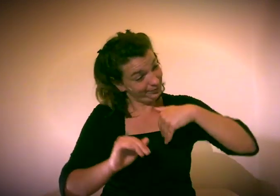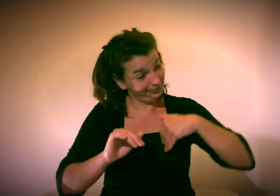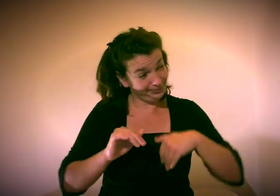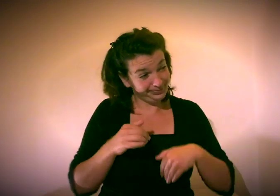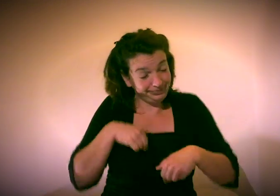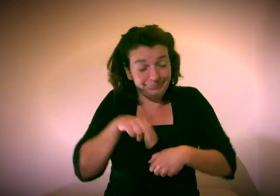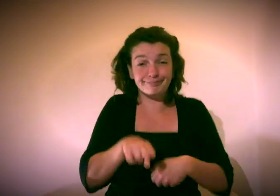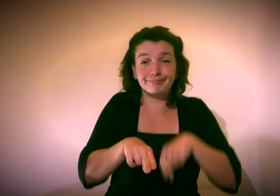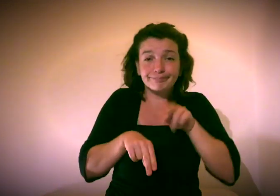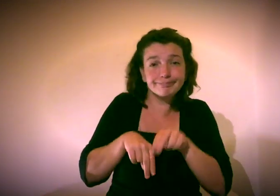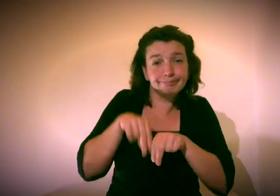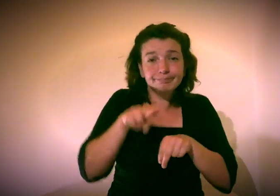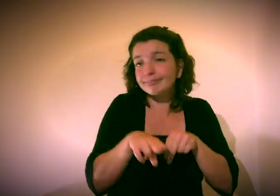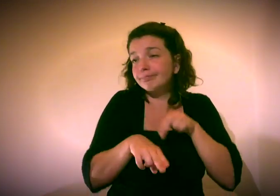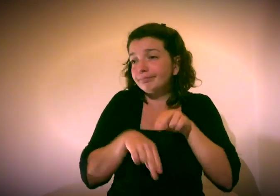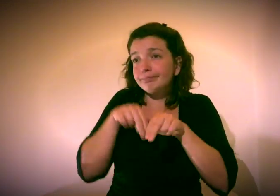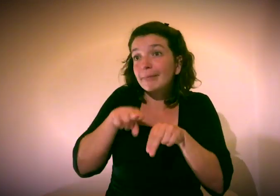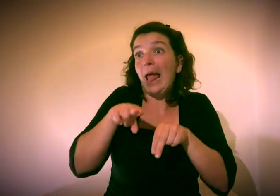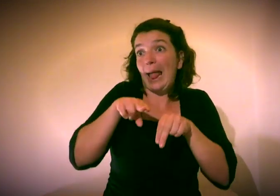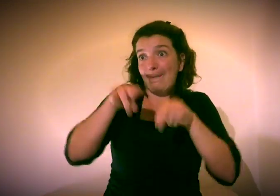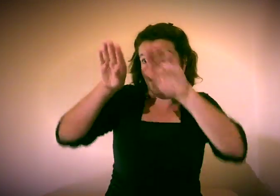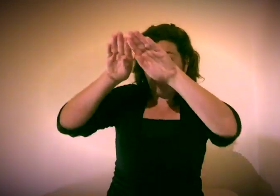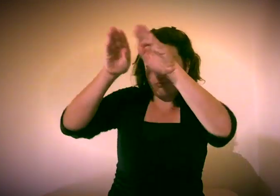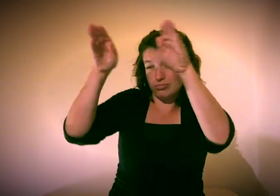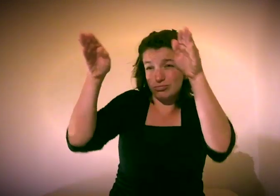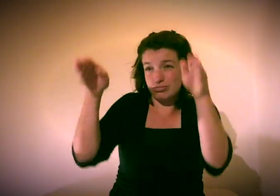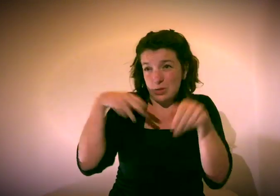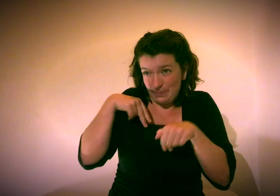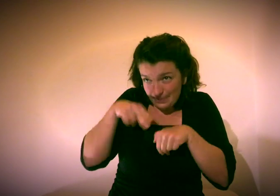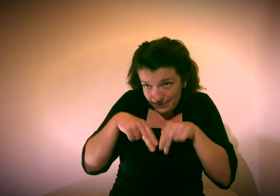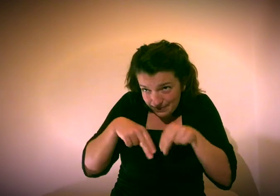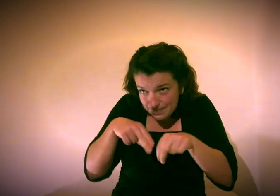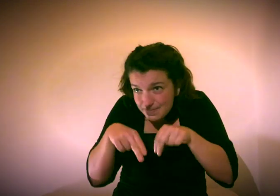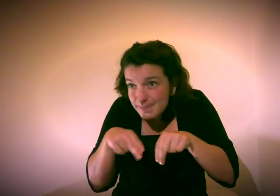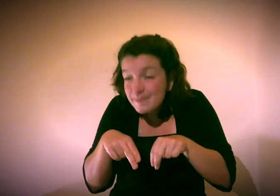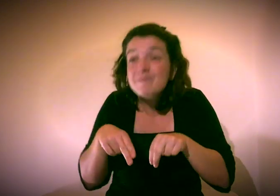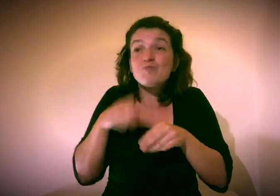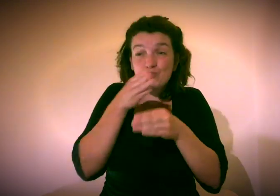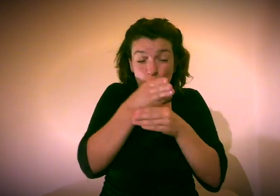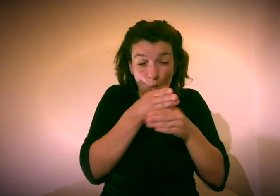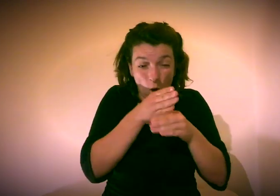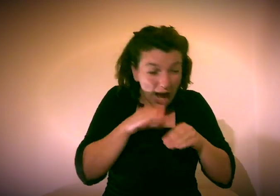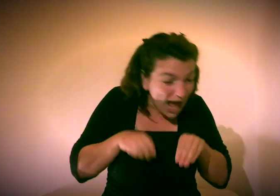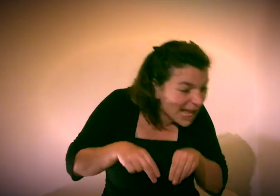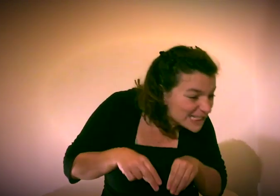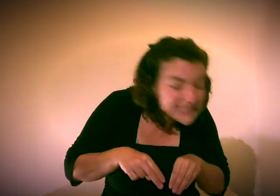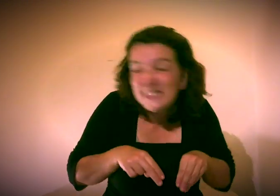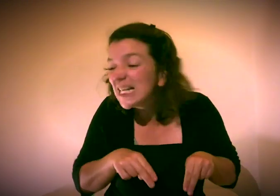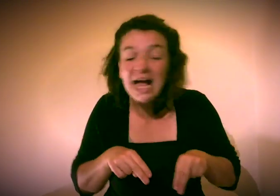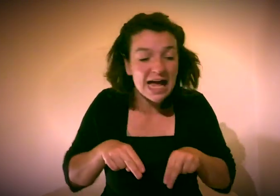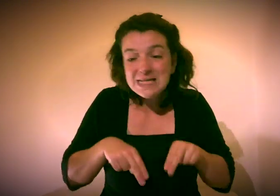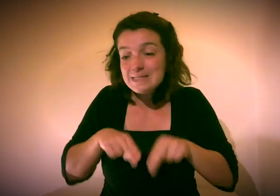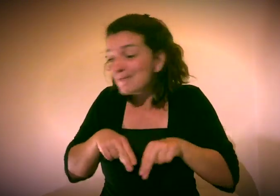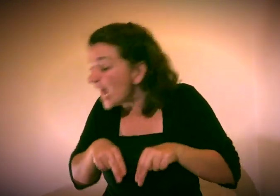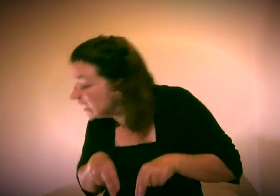Il trouva une caverne dans les rochers, ramassa des brindilles. Lorsqu'il souffla dessus, les flammes